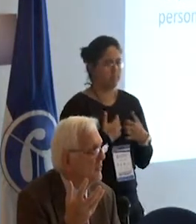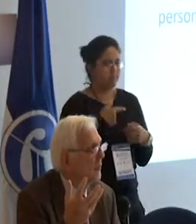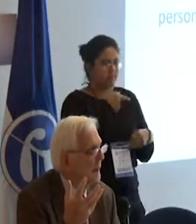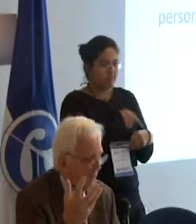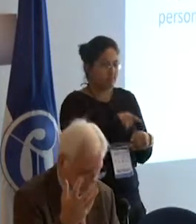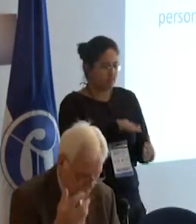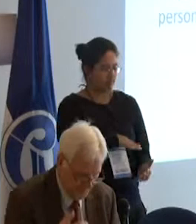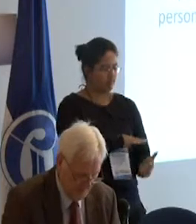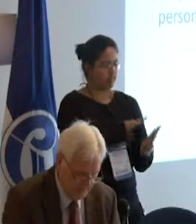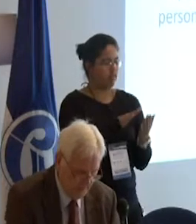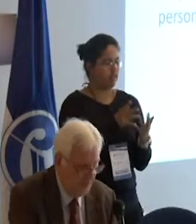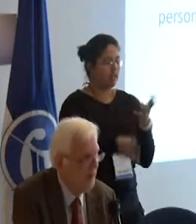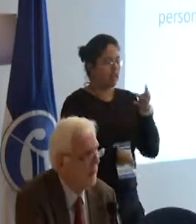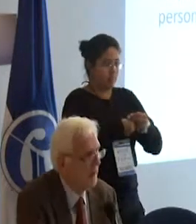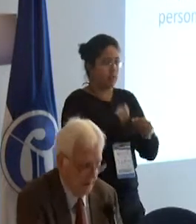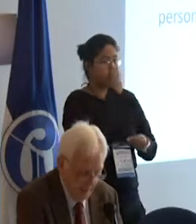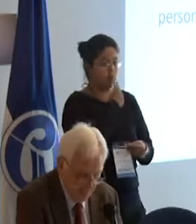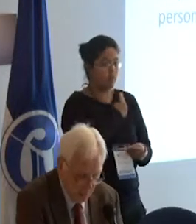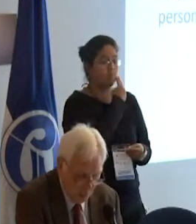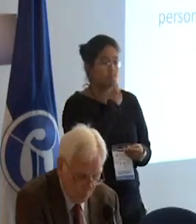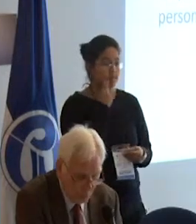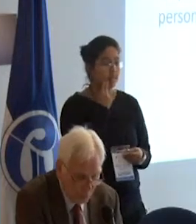se enfrentan, se comprometen,